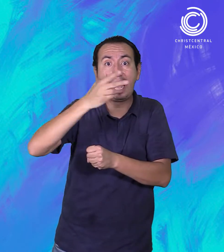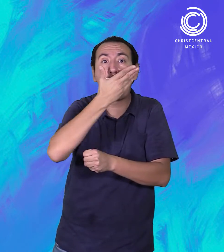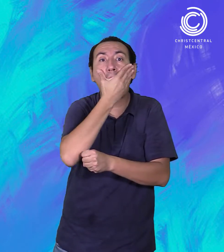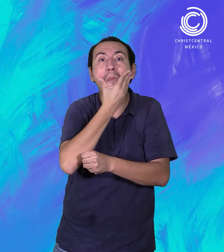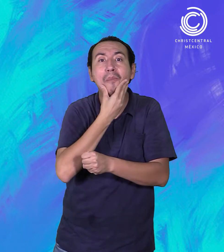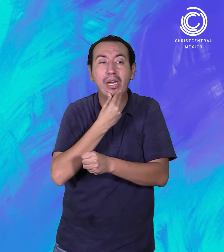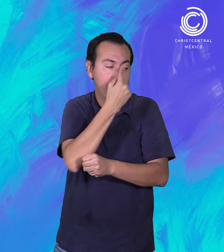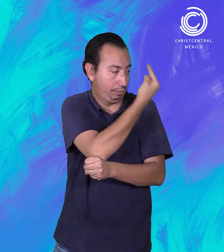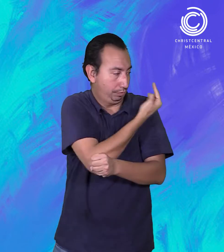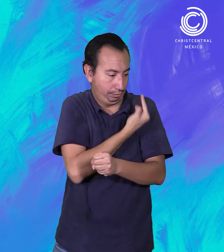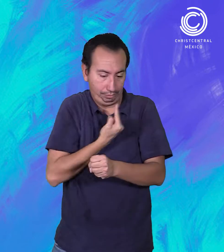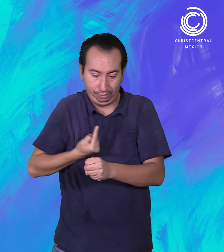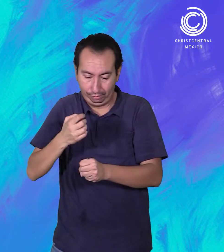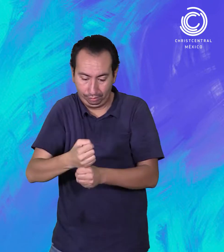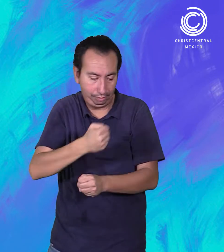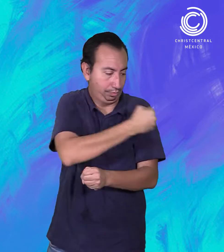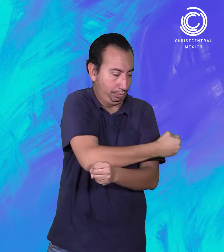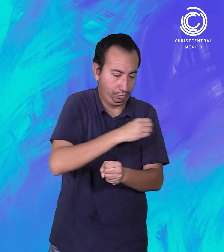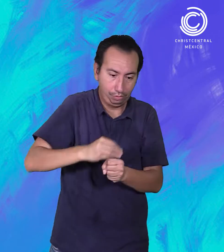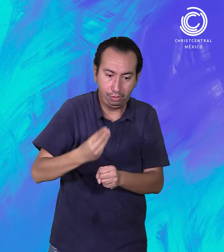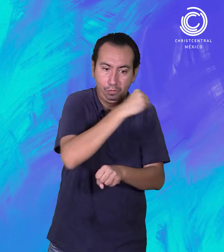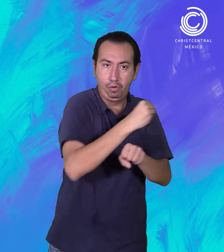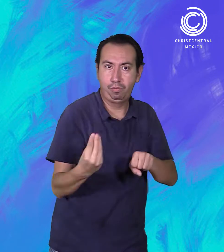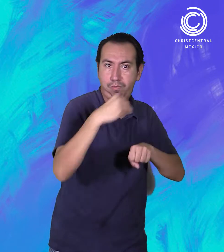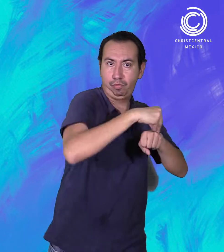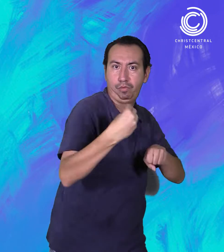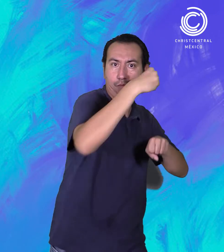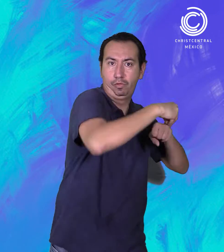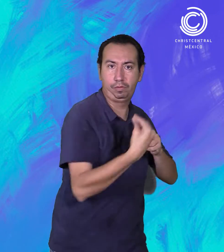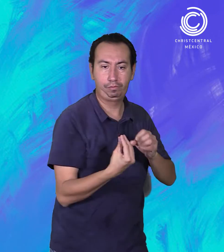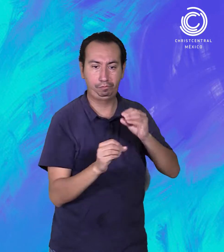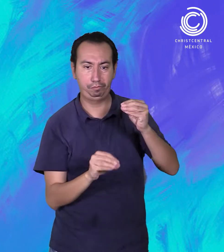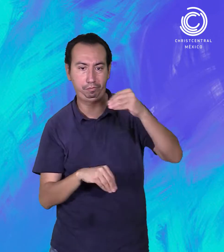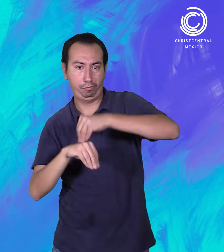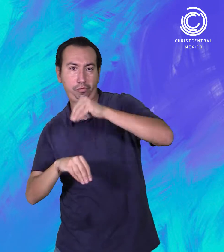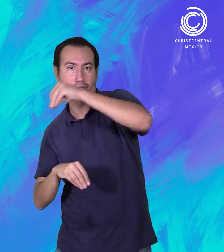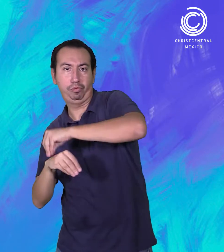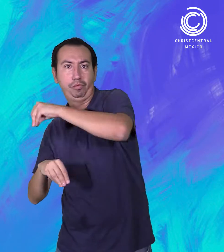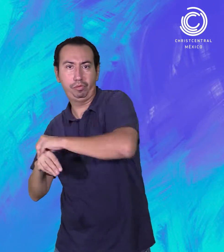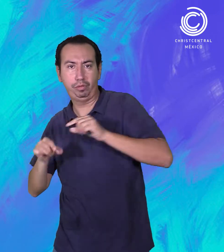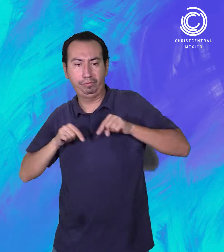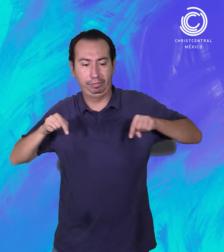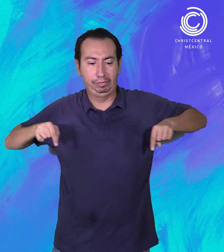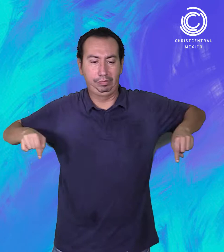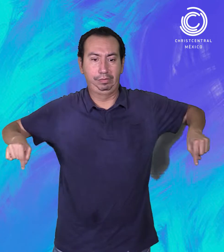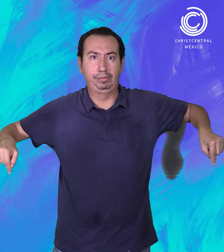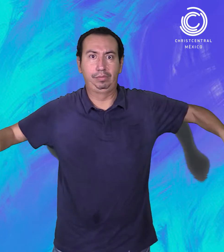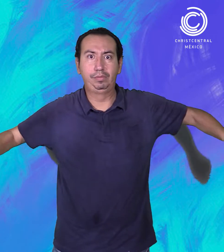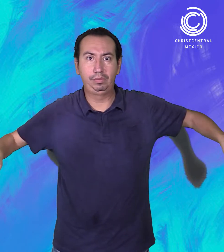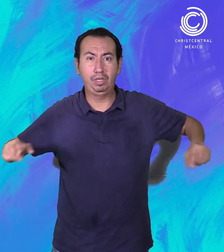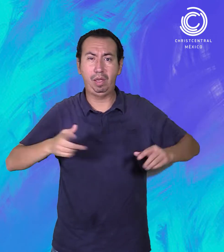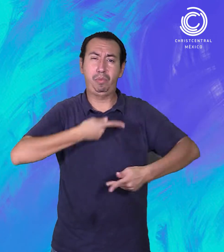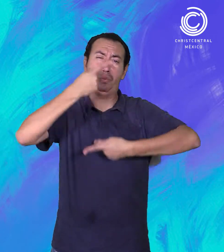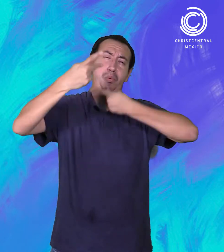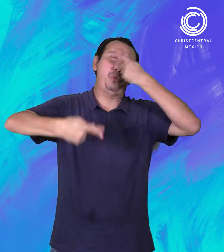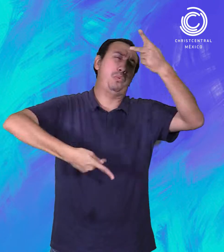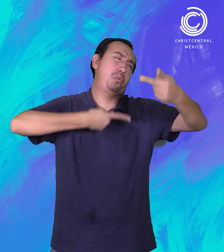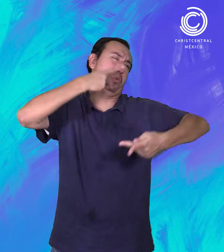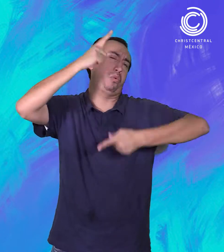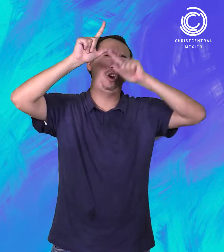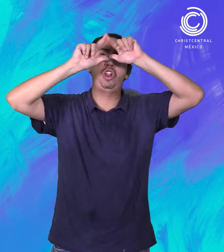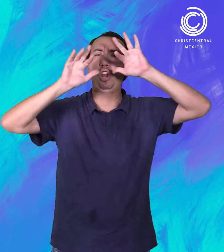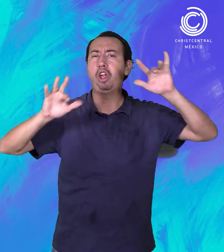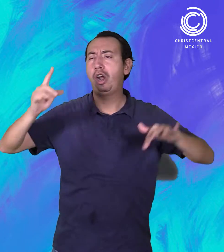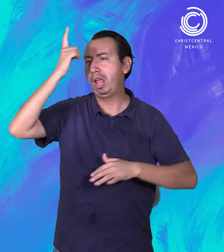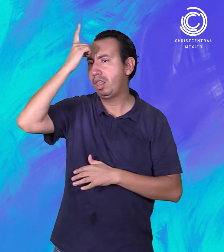varones ancianos, y cuando posó sobre ellos el espíritu, profetizaron y no cesaron. Permítanme